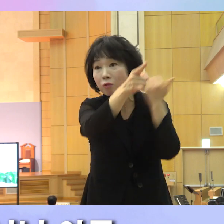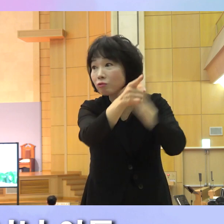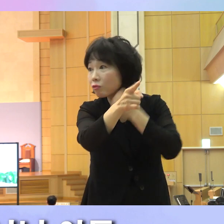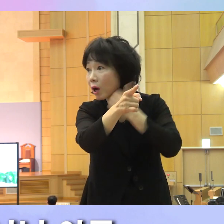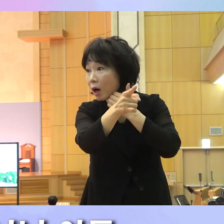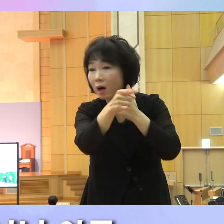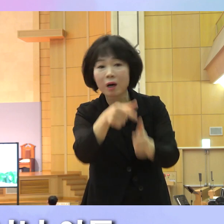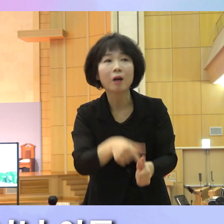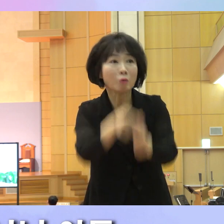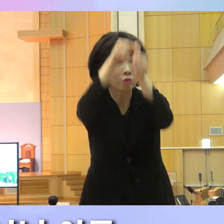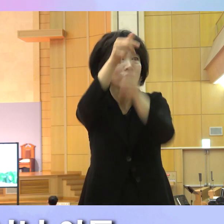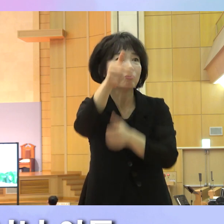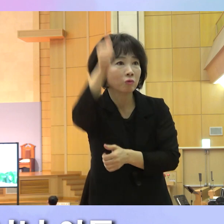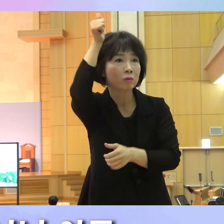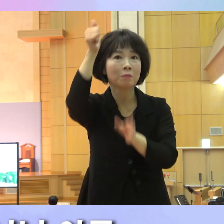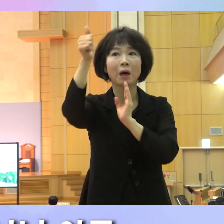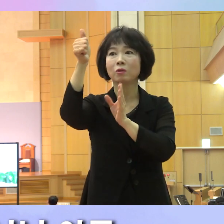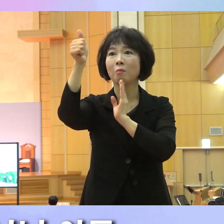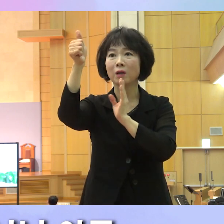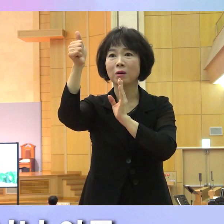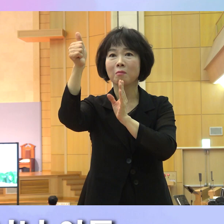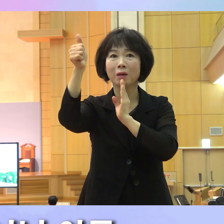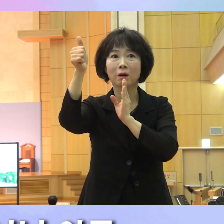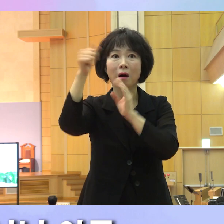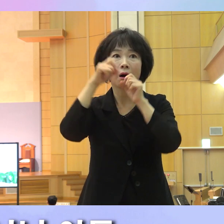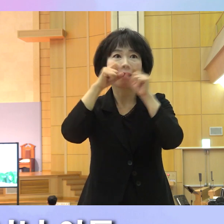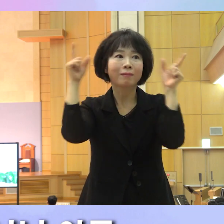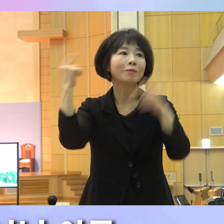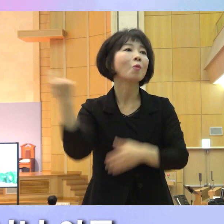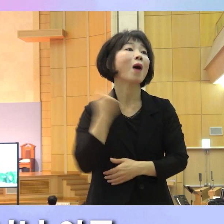믿었더라 하는 이 믿음하고는 차원이 다르다는 거예요.